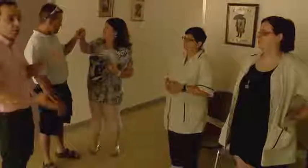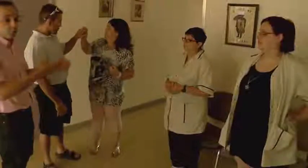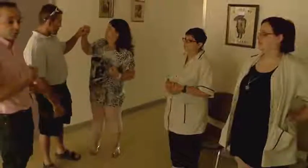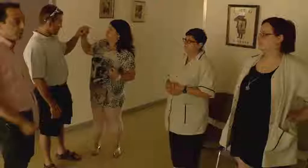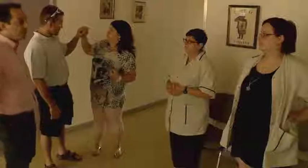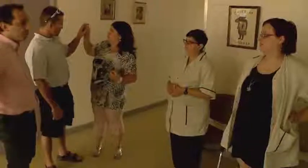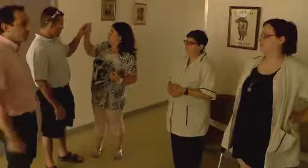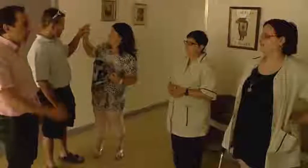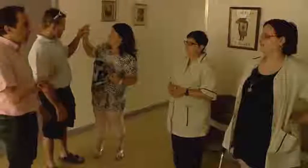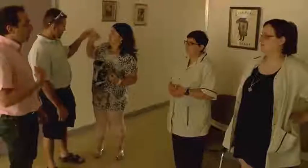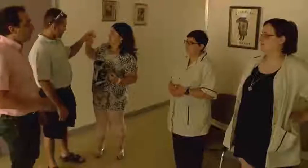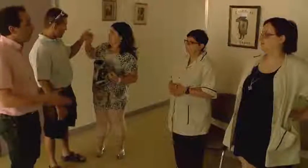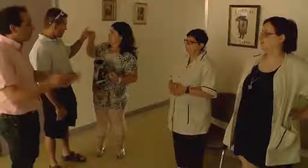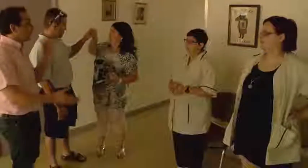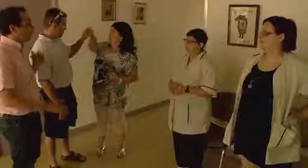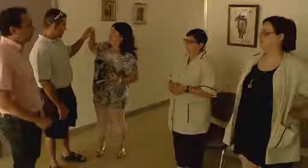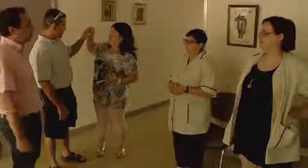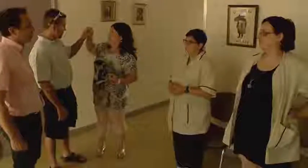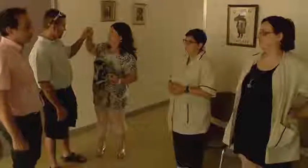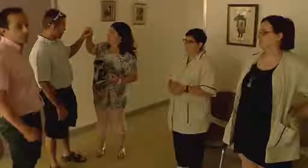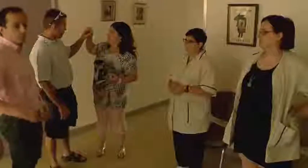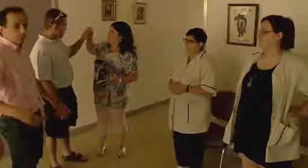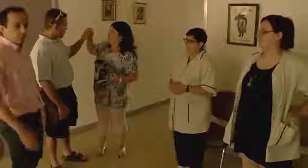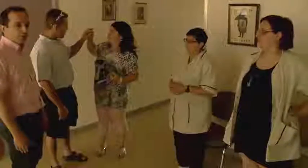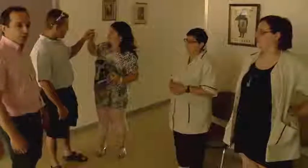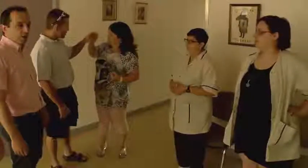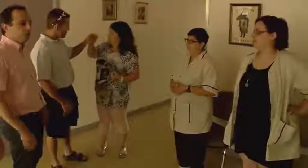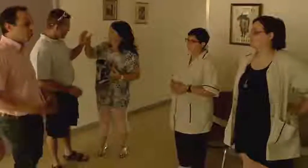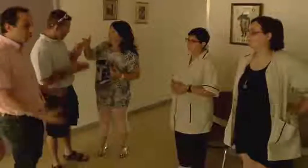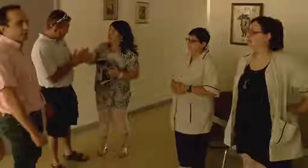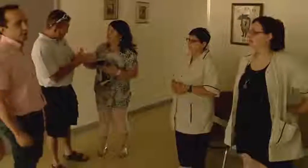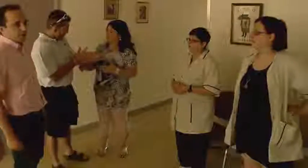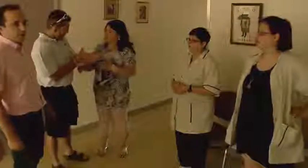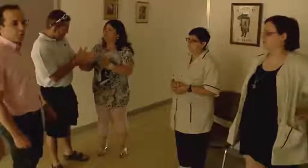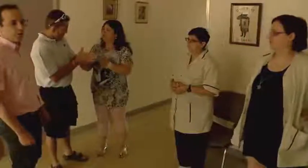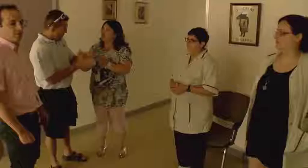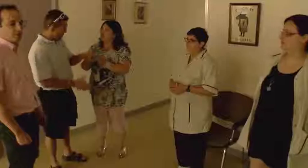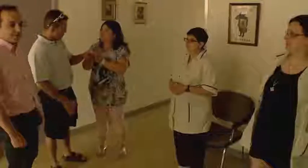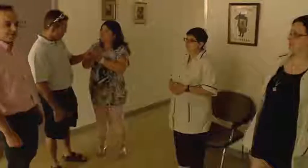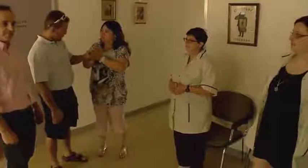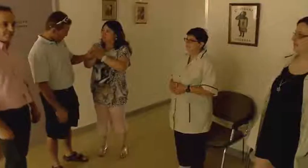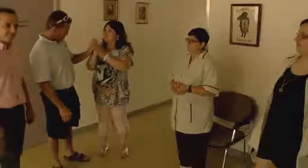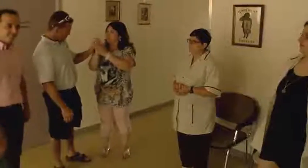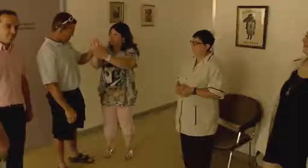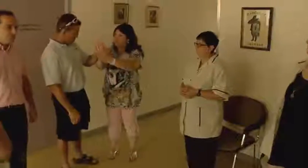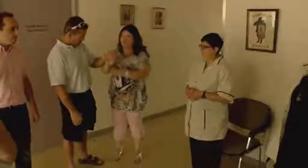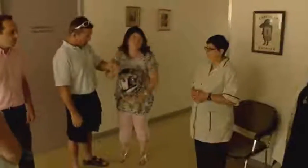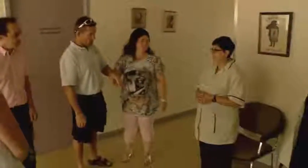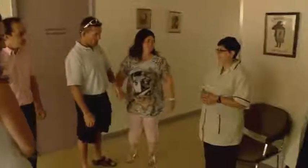pourra peut-être des fois aussi aller le voir à l'entraînement ou des choses comme ça. Donc voilà. Et aujourd'hui, c'est la première visite. Ça fait du bien. Ça fait